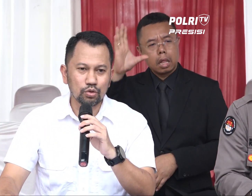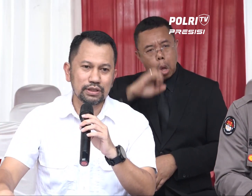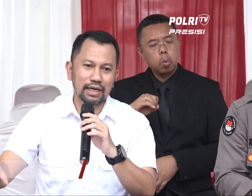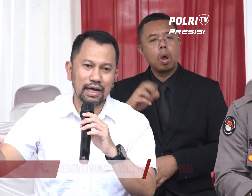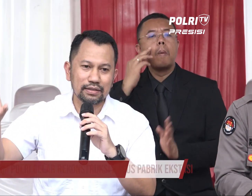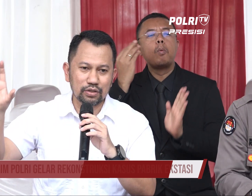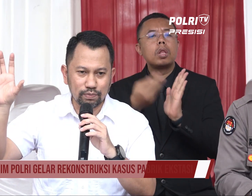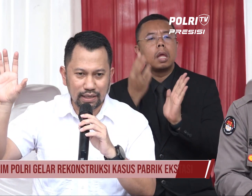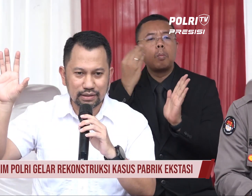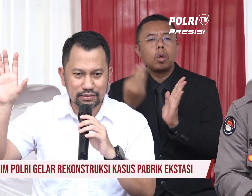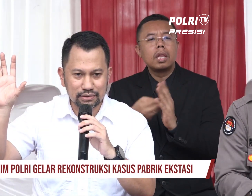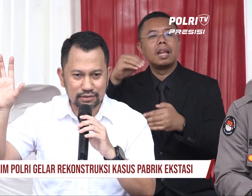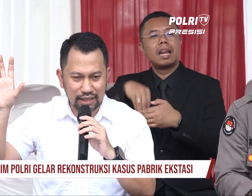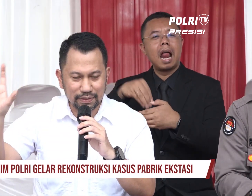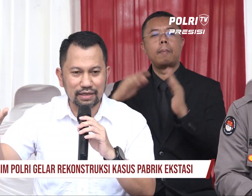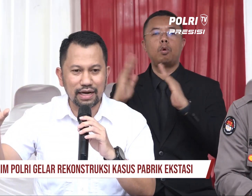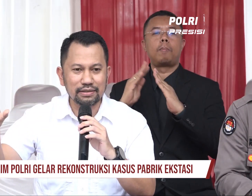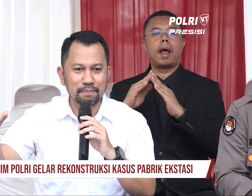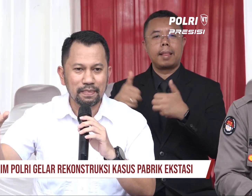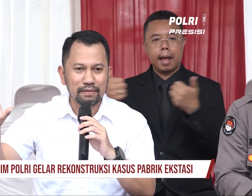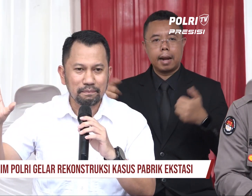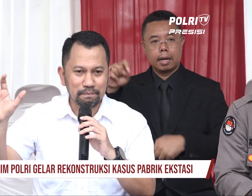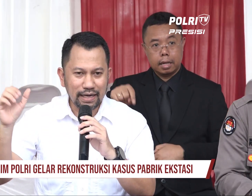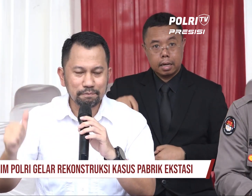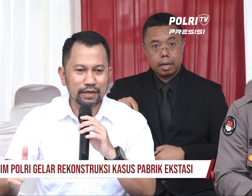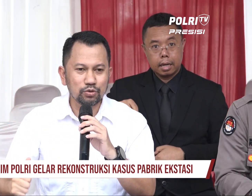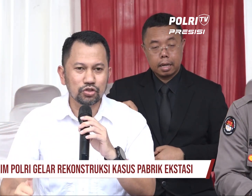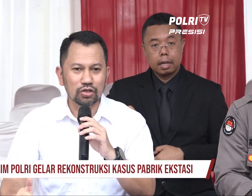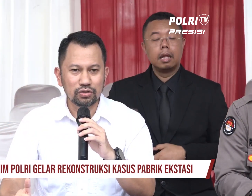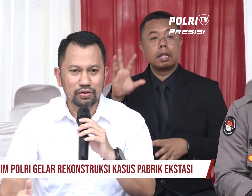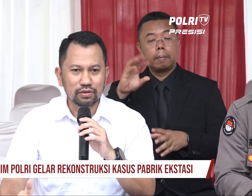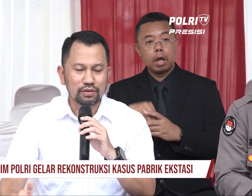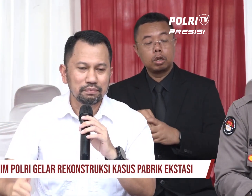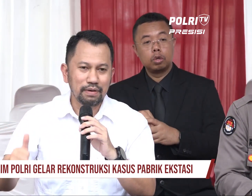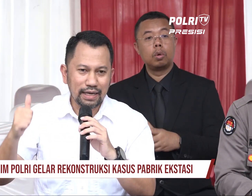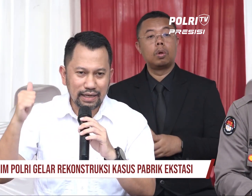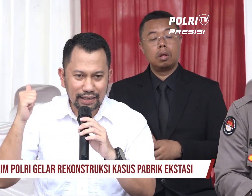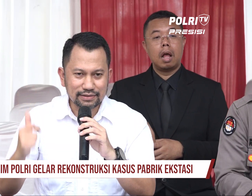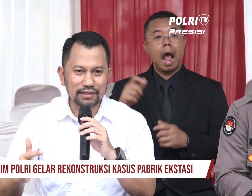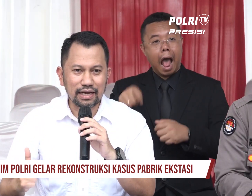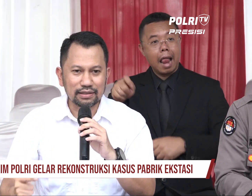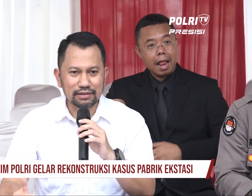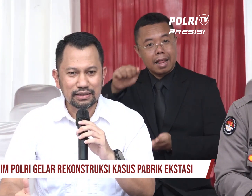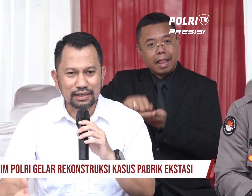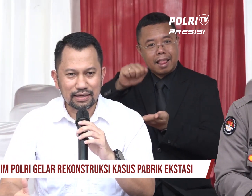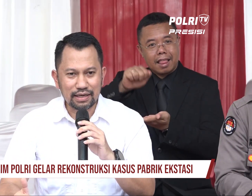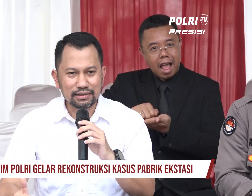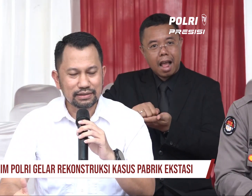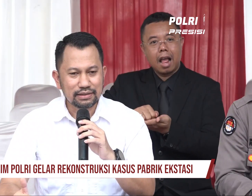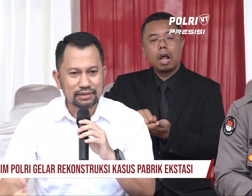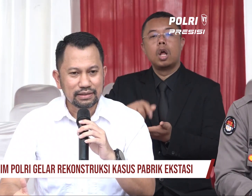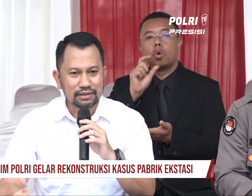barang bukti yang ada di rumah TKP Tangerang, baik prekursor, baik alat cetak,